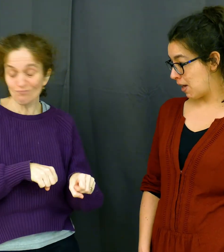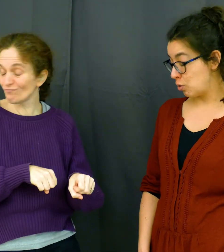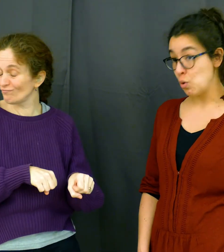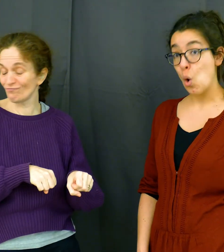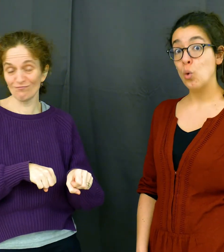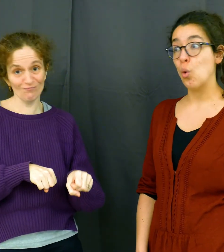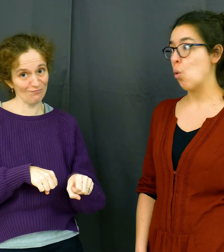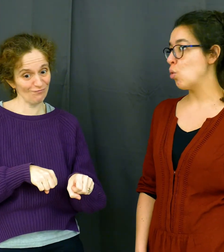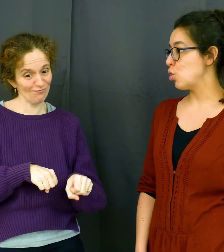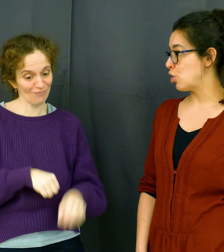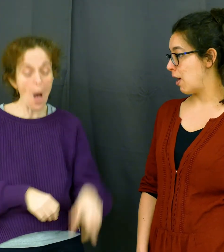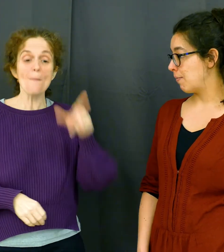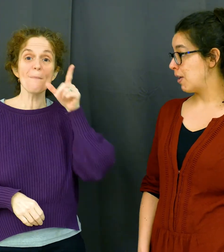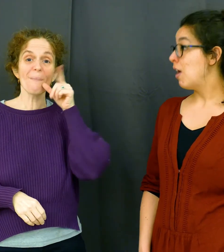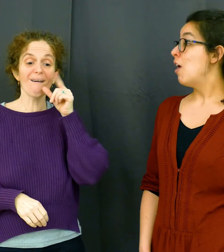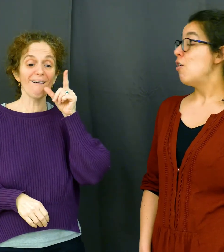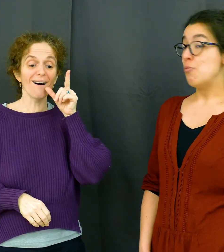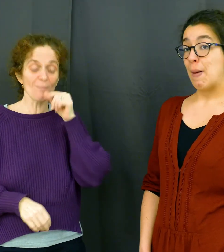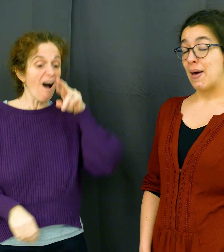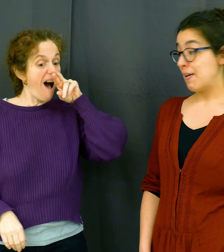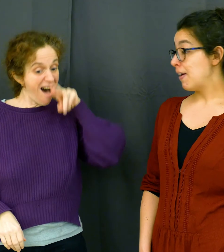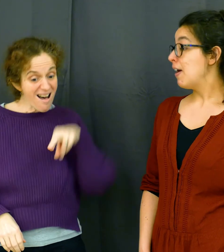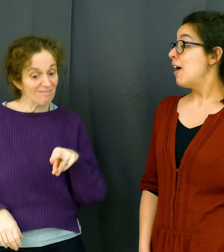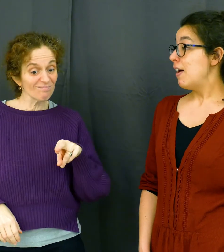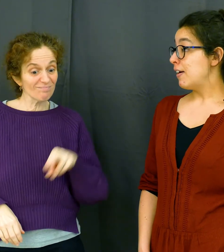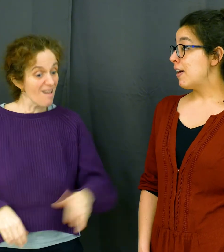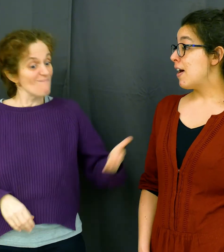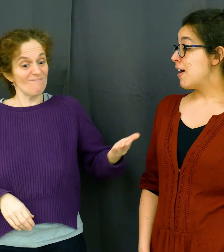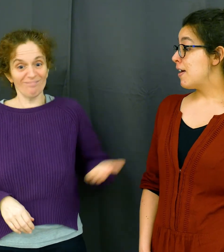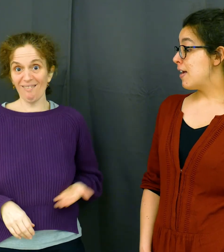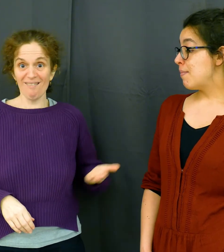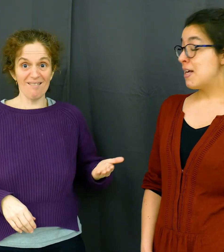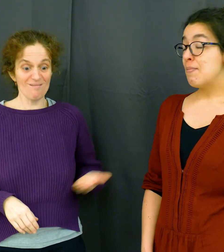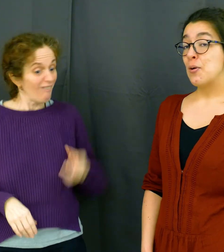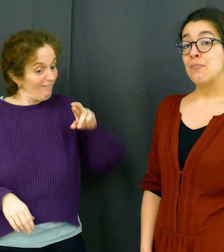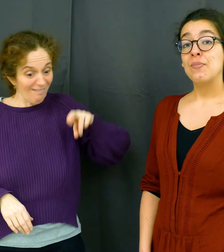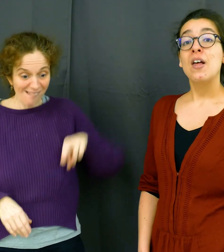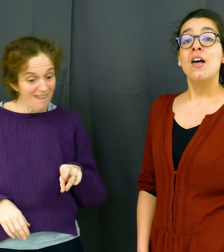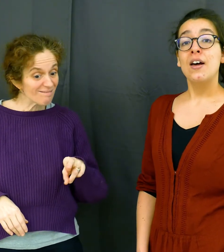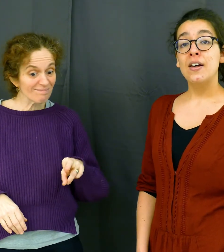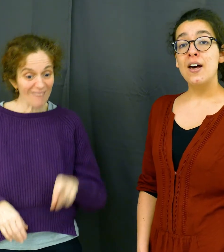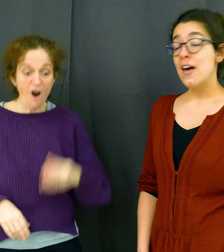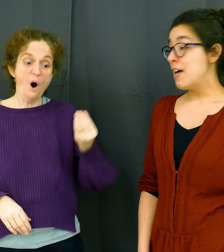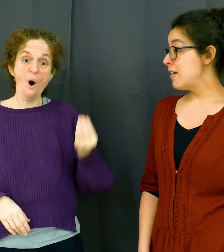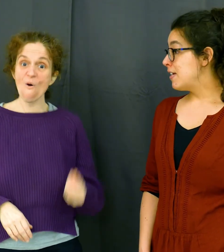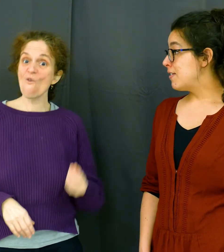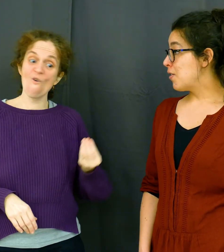le gros chat. Le papa rat, la maman rat, les